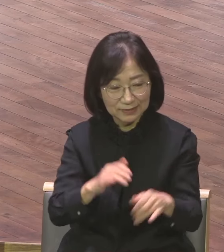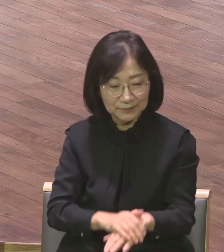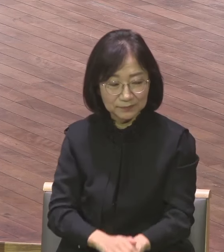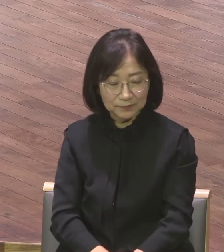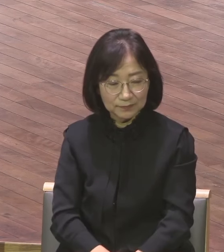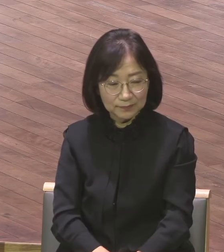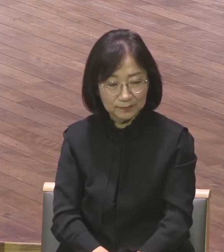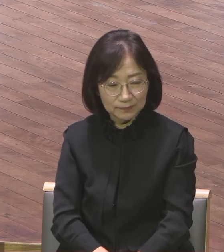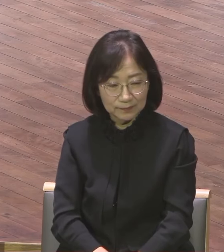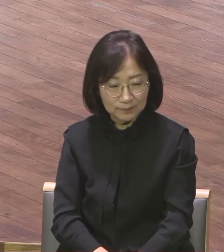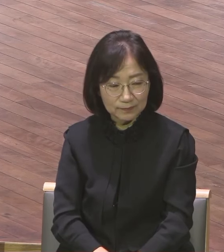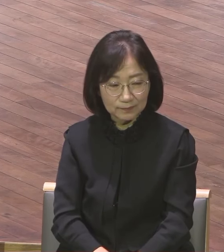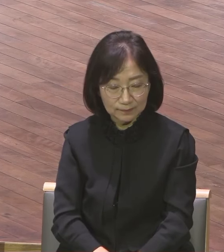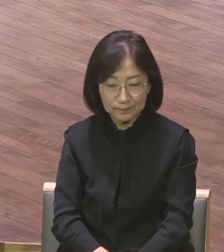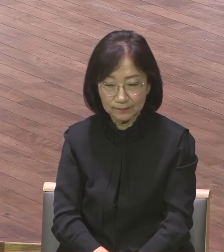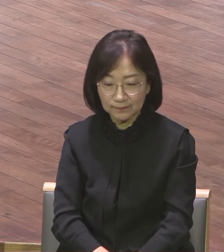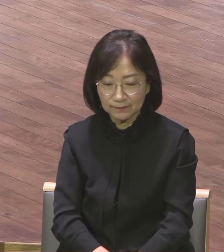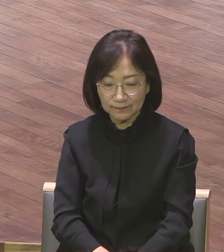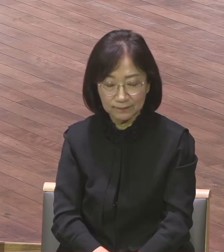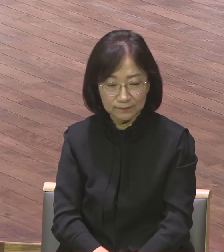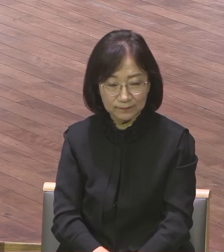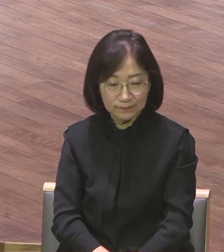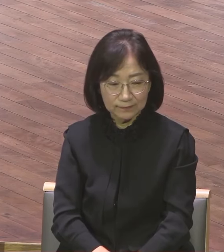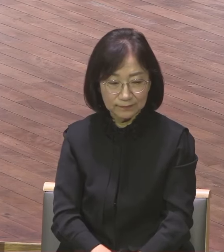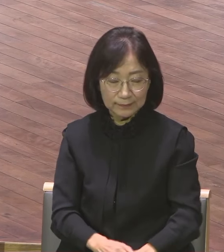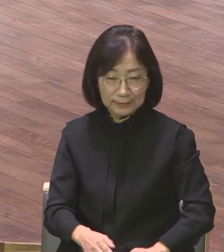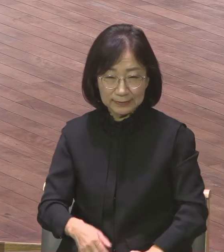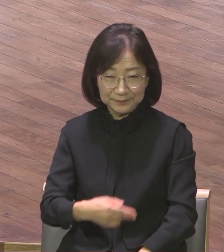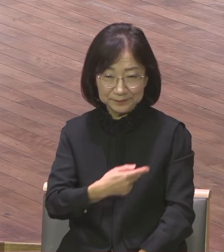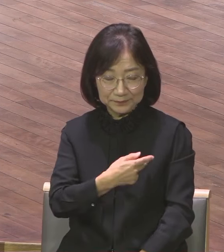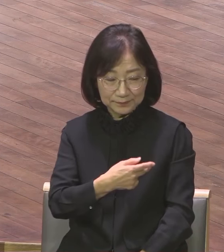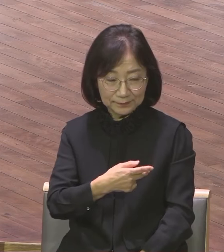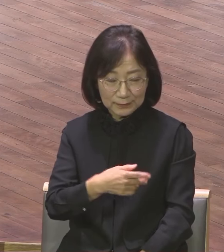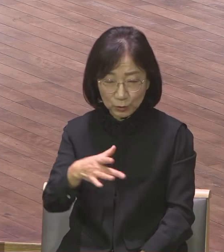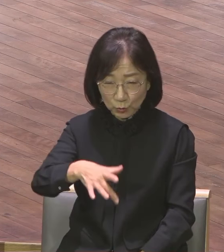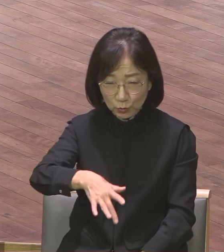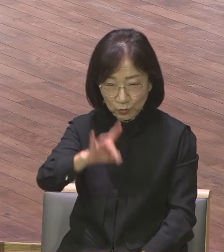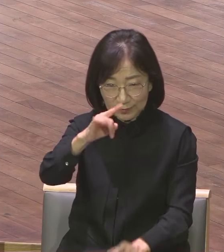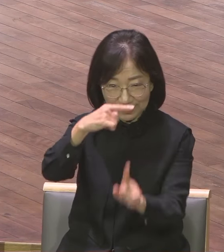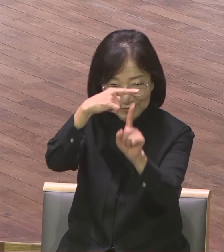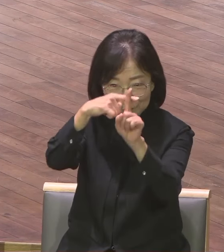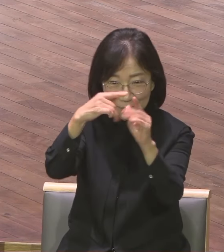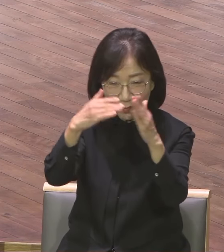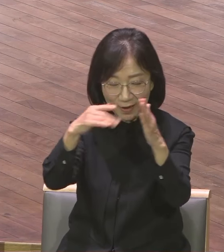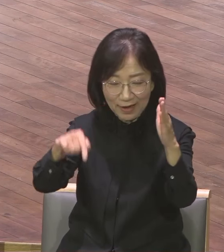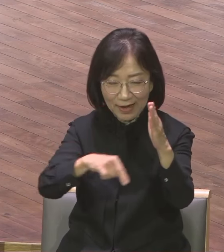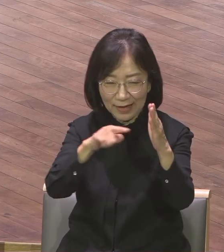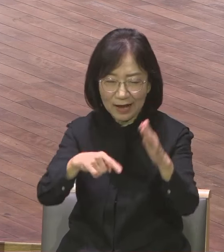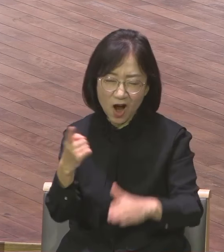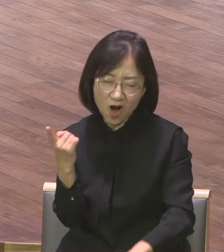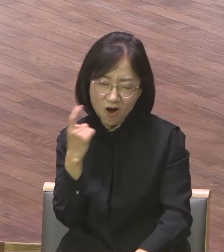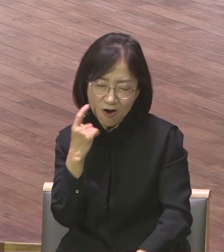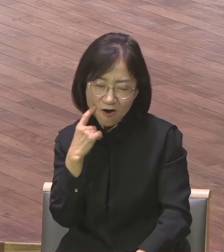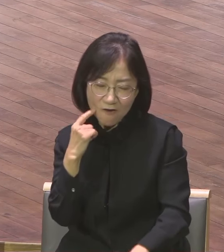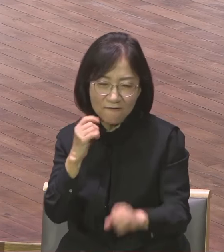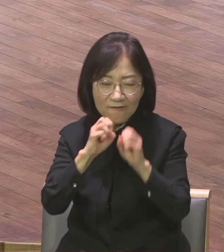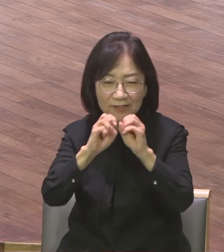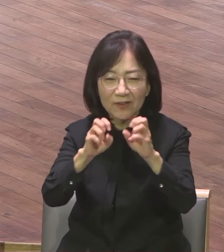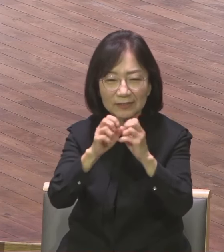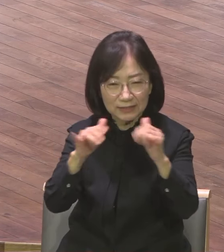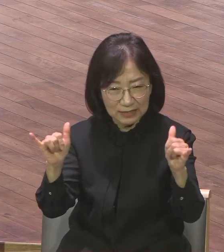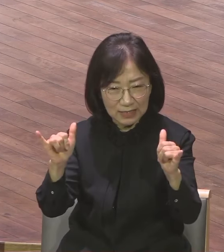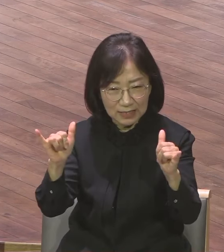요한이 이 말씀 기록할 그 당시 초대교회 안에 이런 자들이